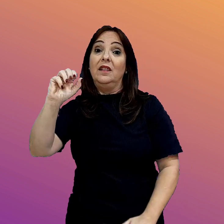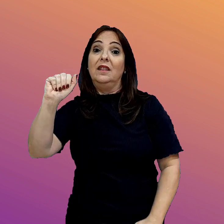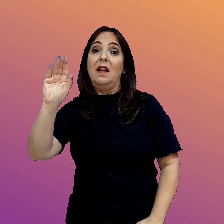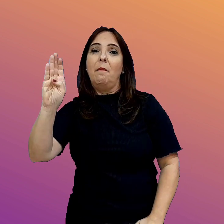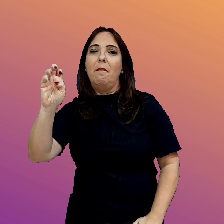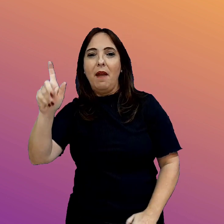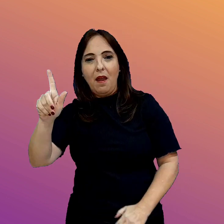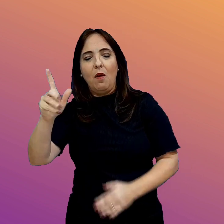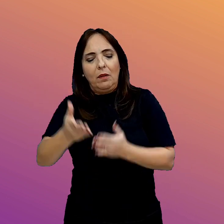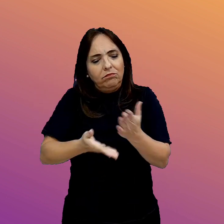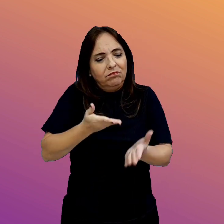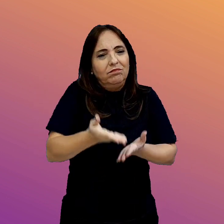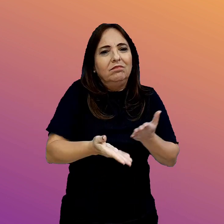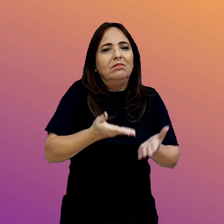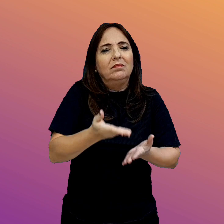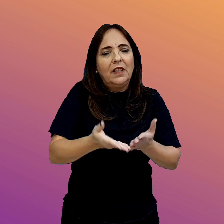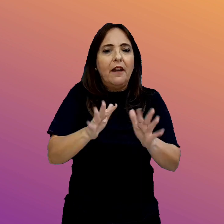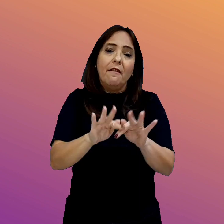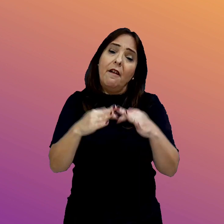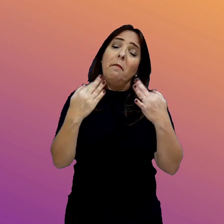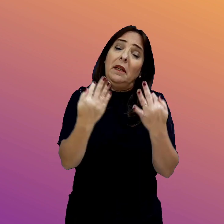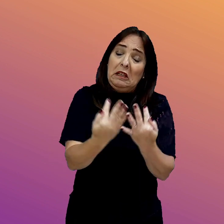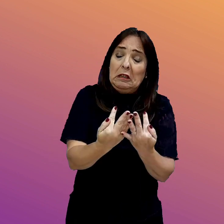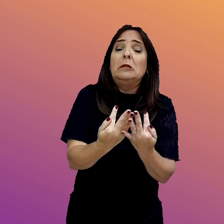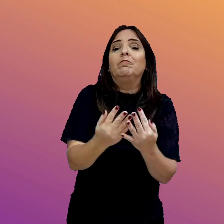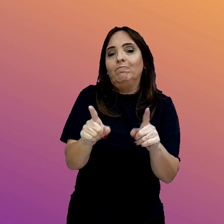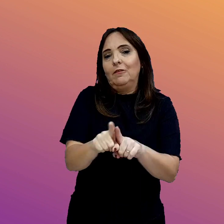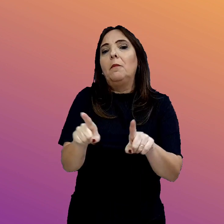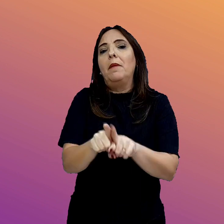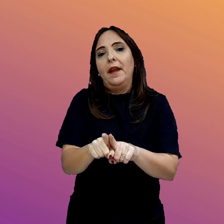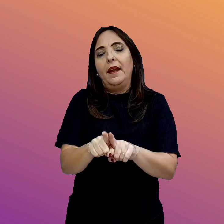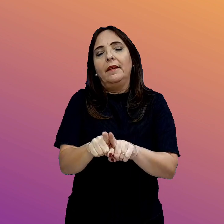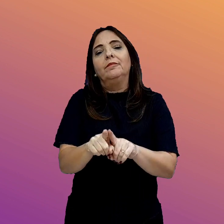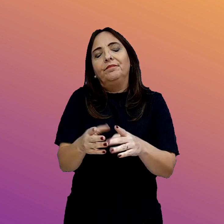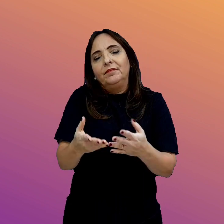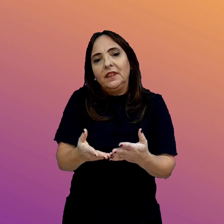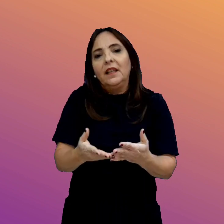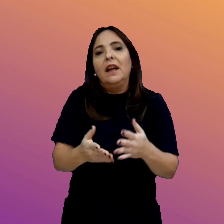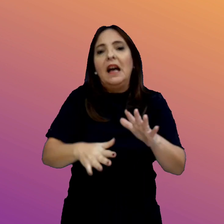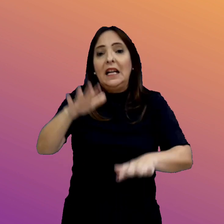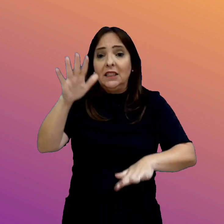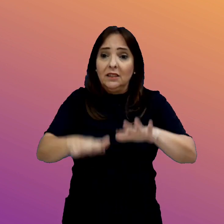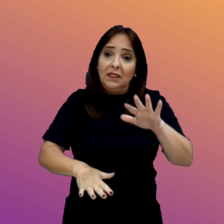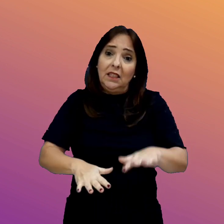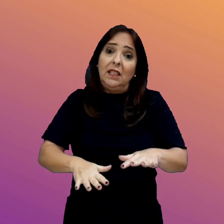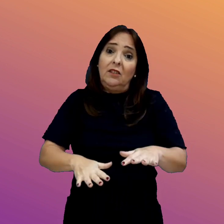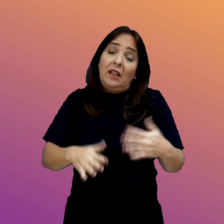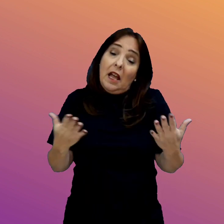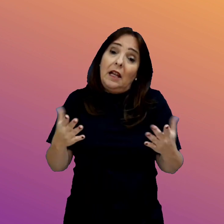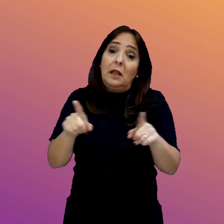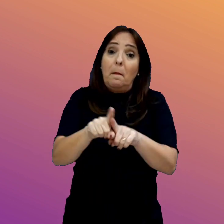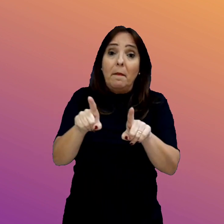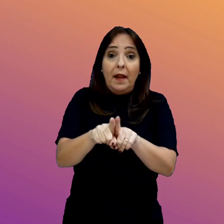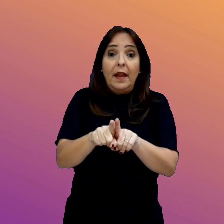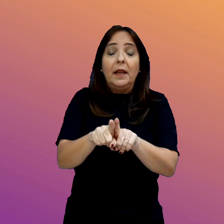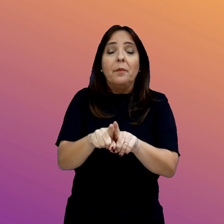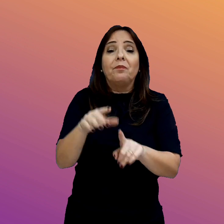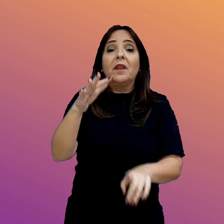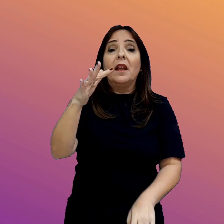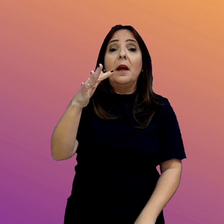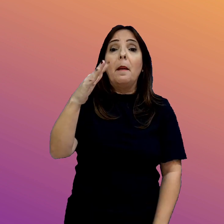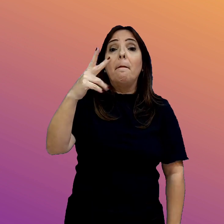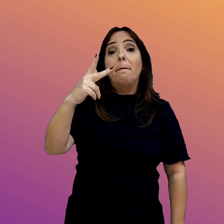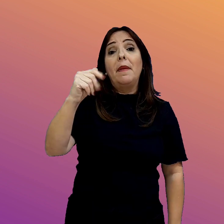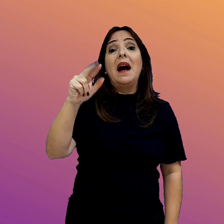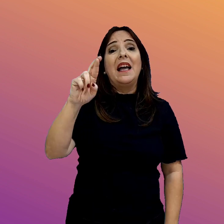Isabel. Então, isso também é família. Às vezes os parentes, né, que não são a nossa família nuclear, a